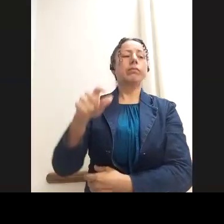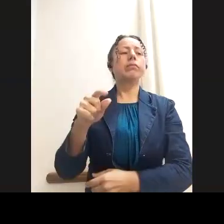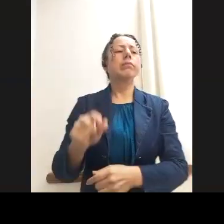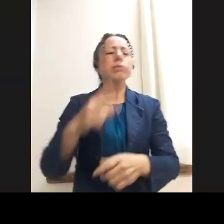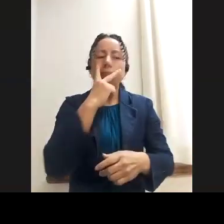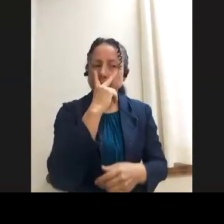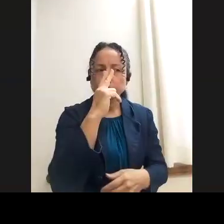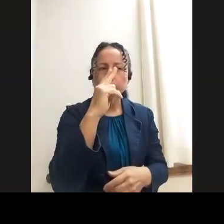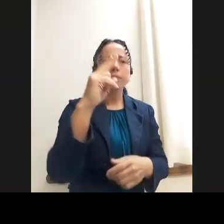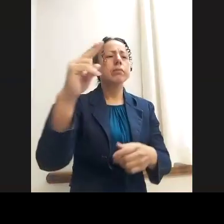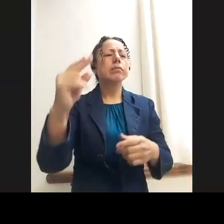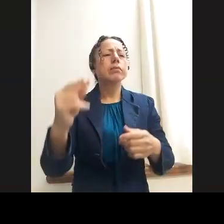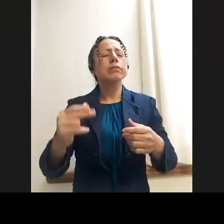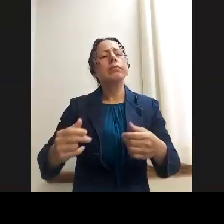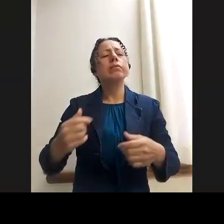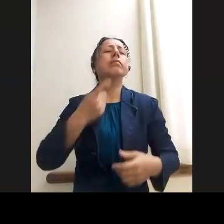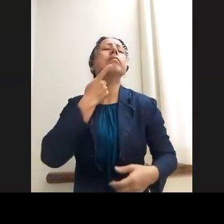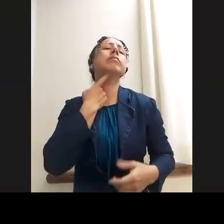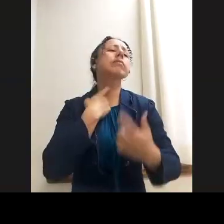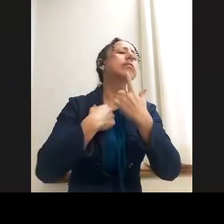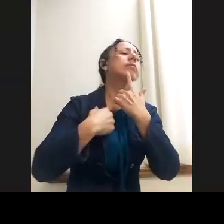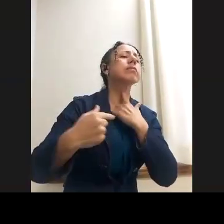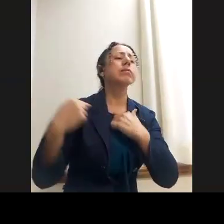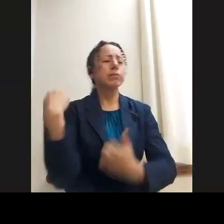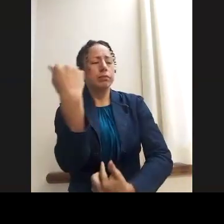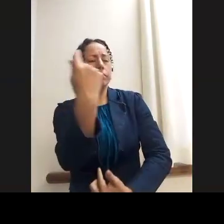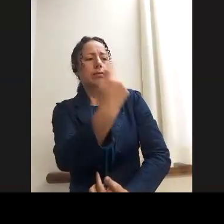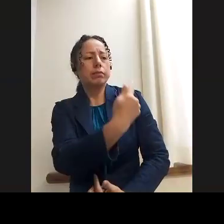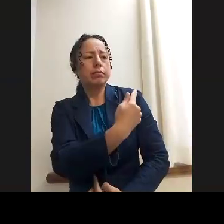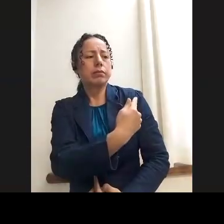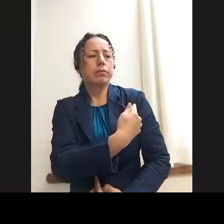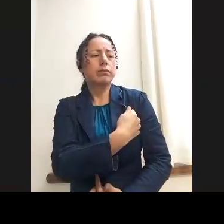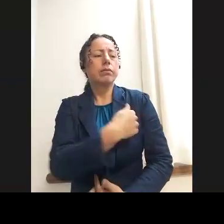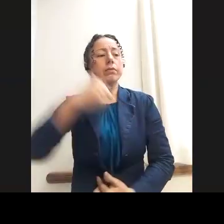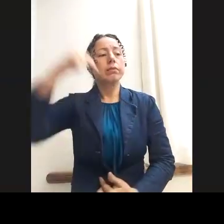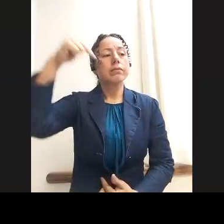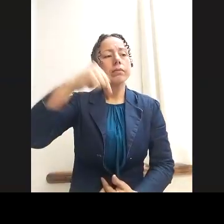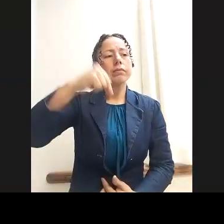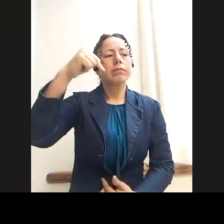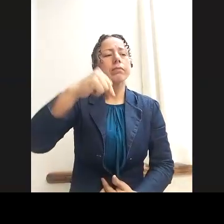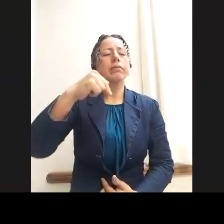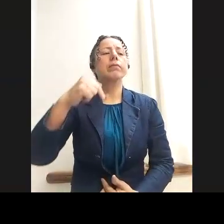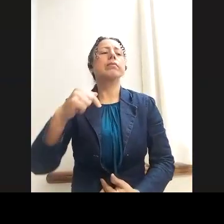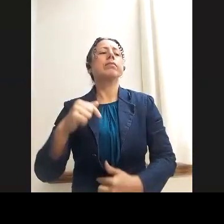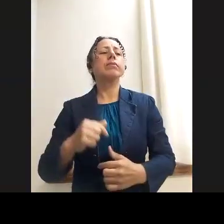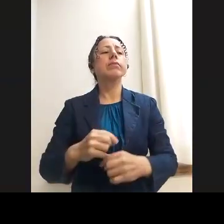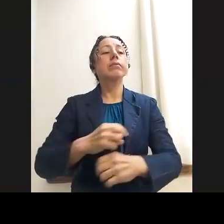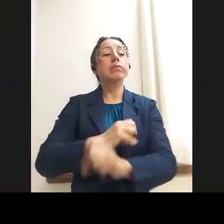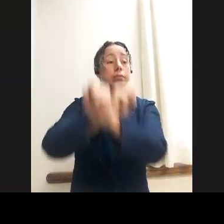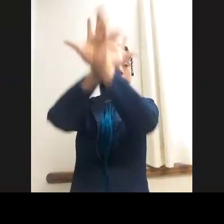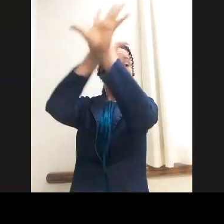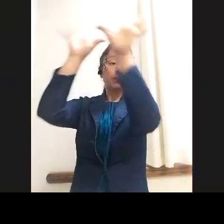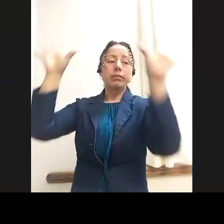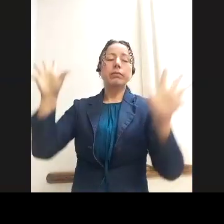como tu és, desejamos ser neste